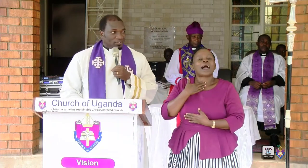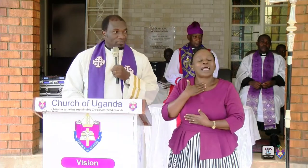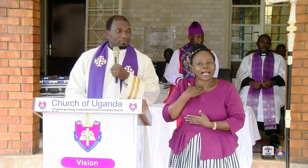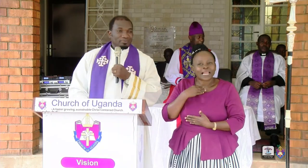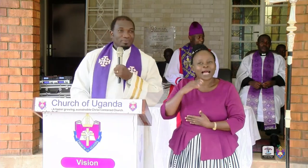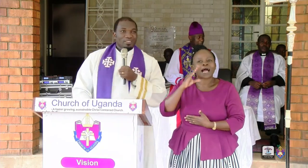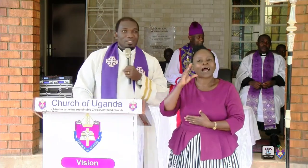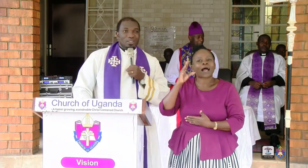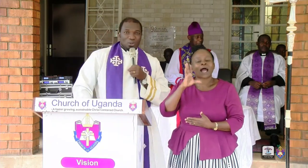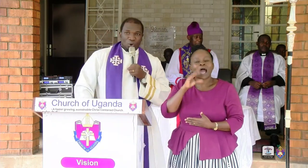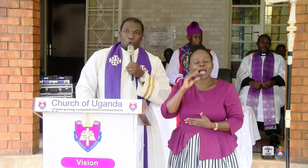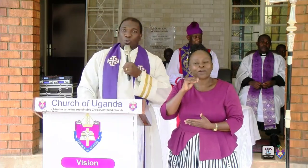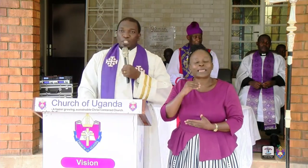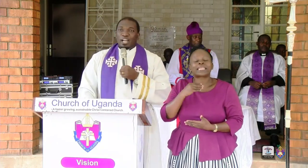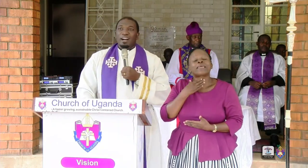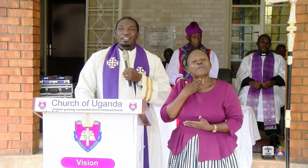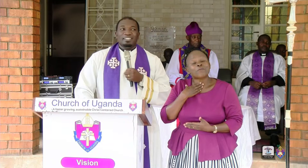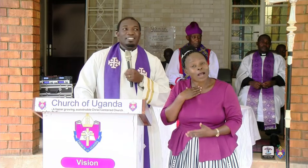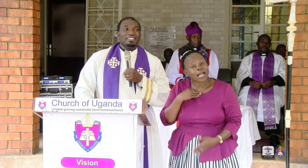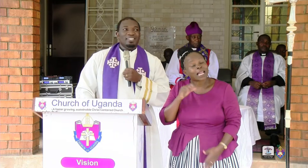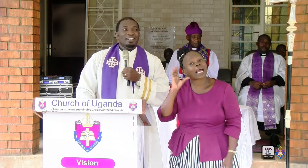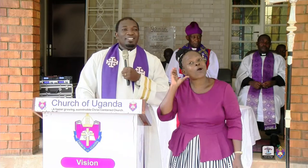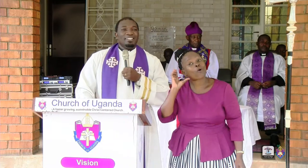ki? Okuwulira.